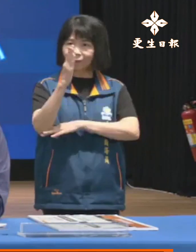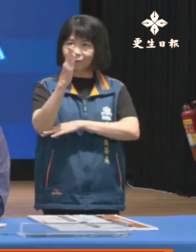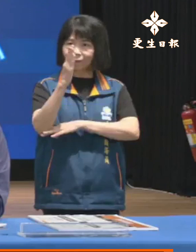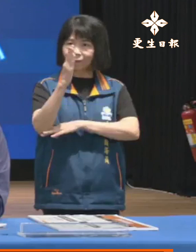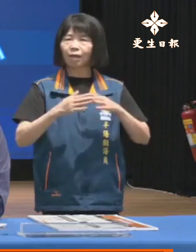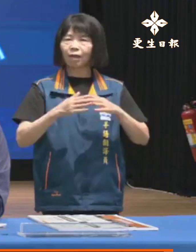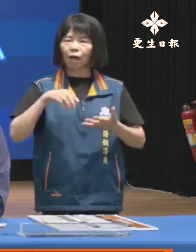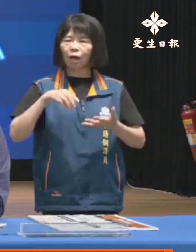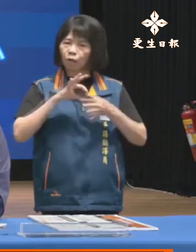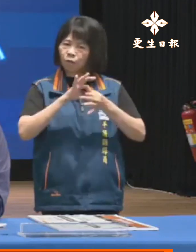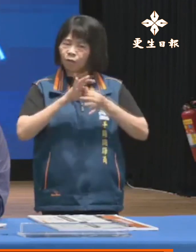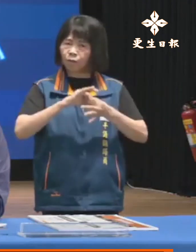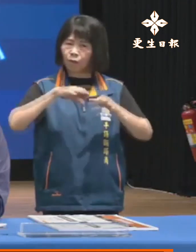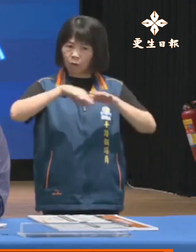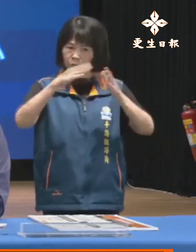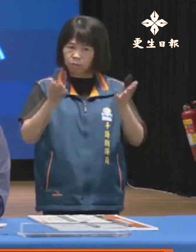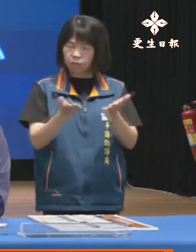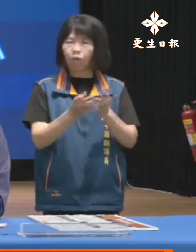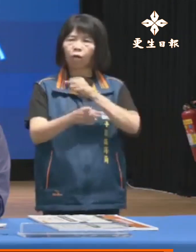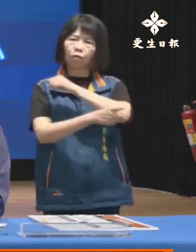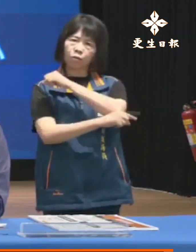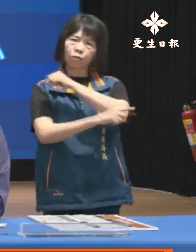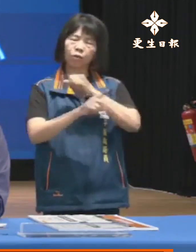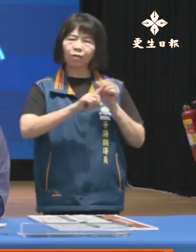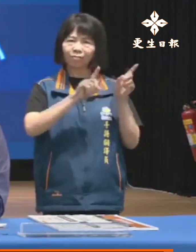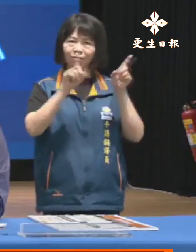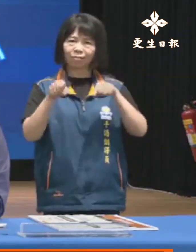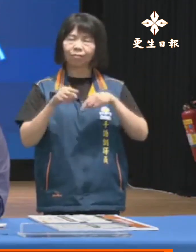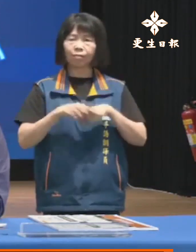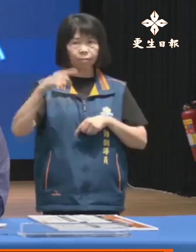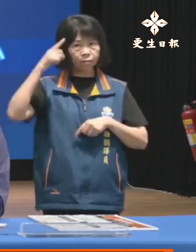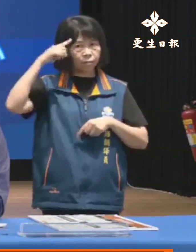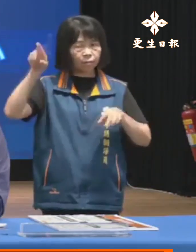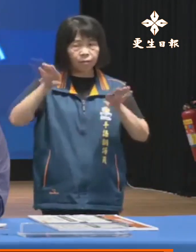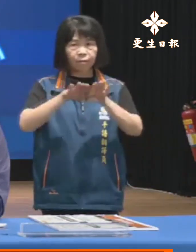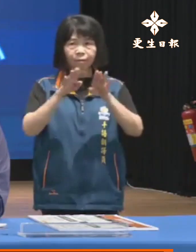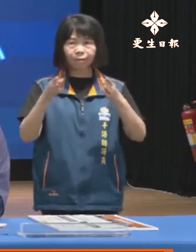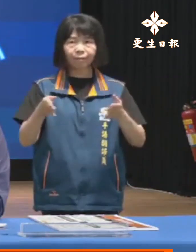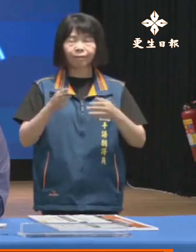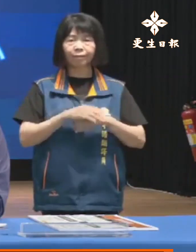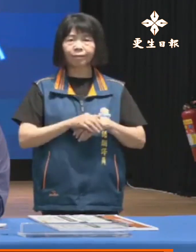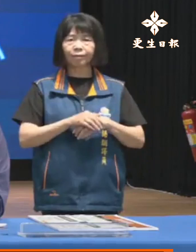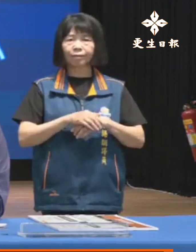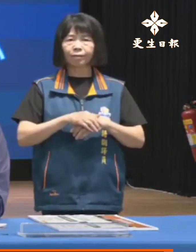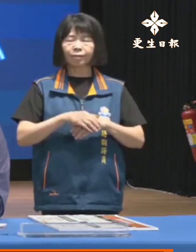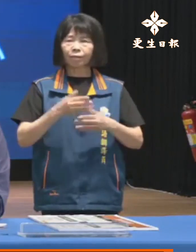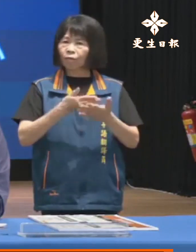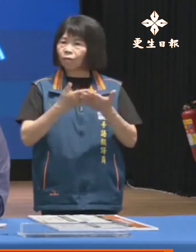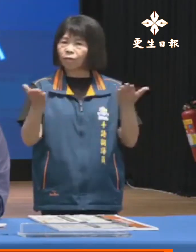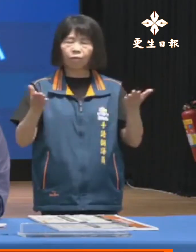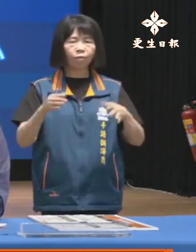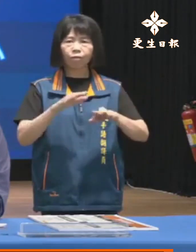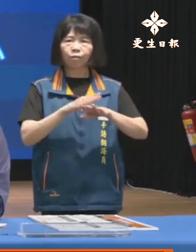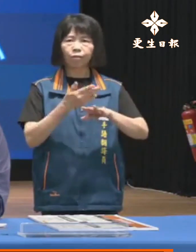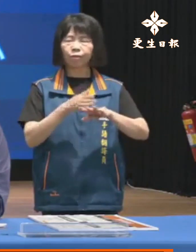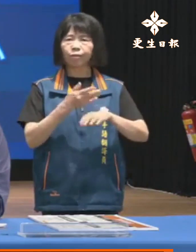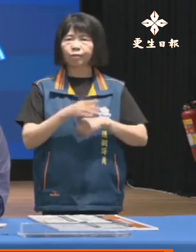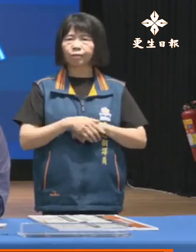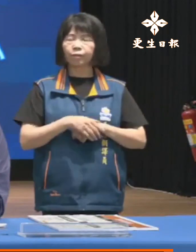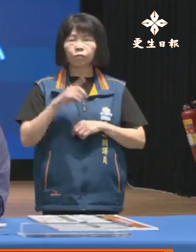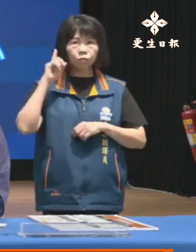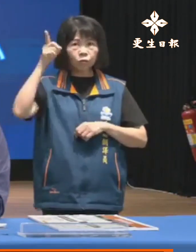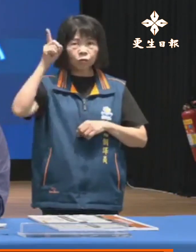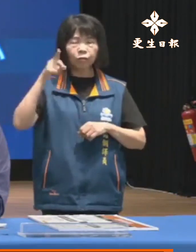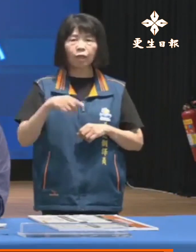不再发居家关怀包。那除非有特殊的需求，你还是可以打电话到我们的这个生活照护专